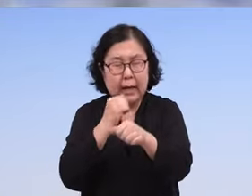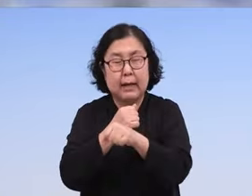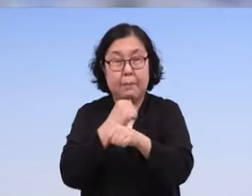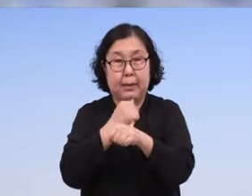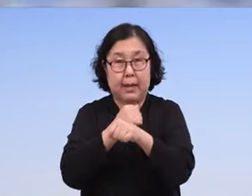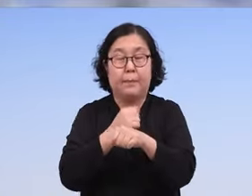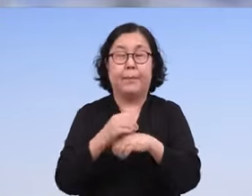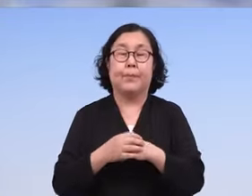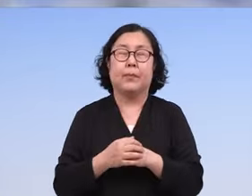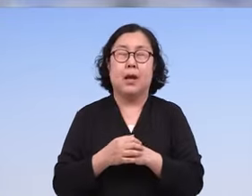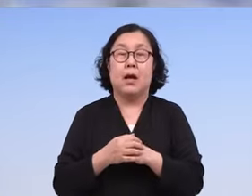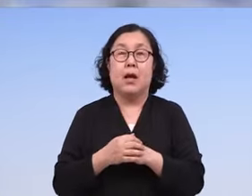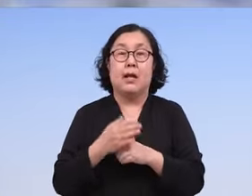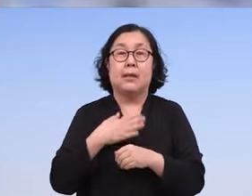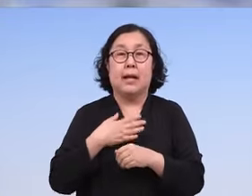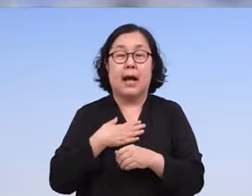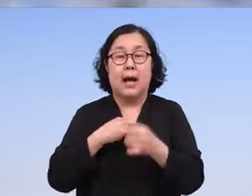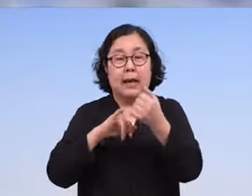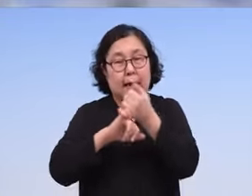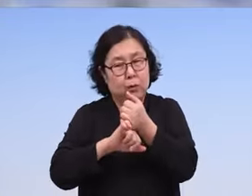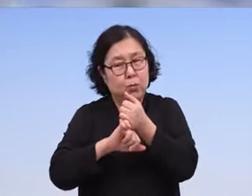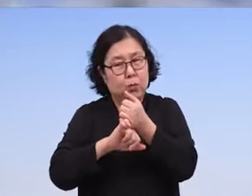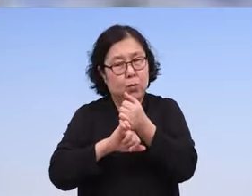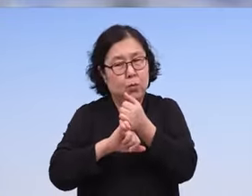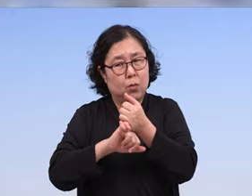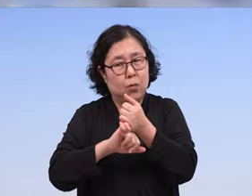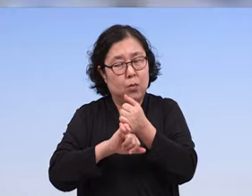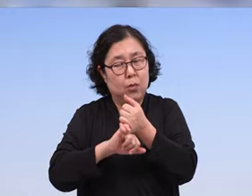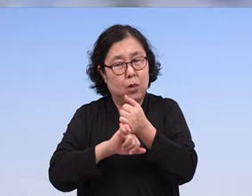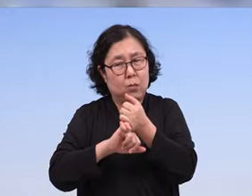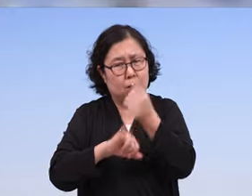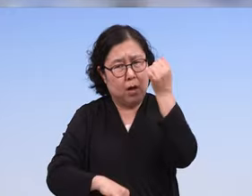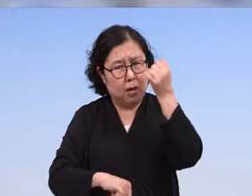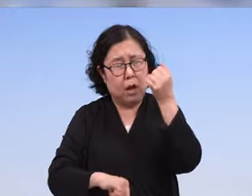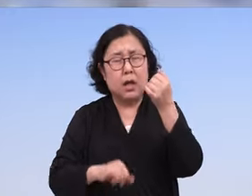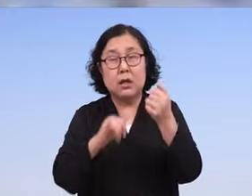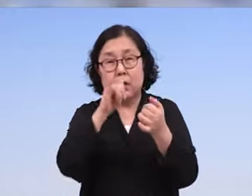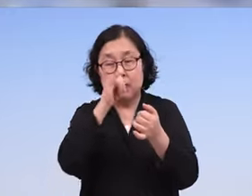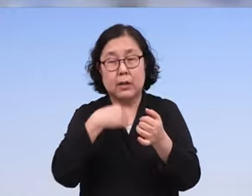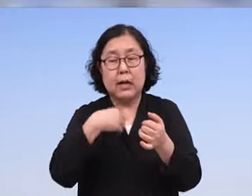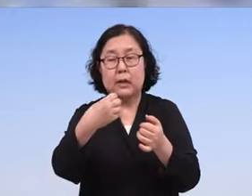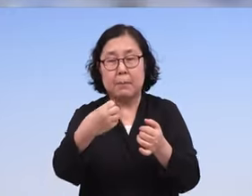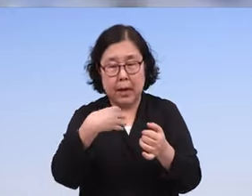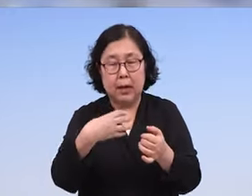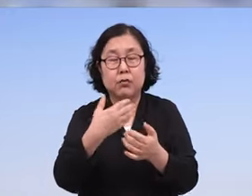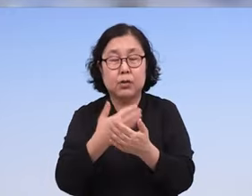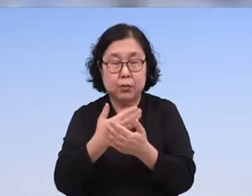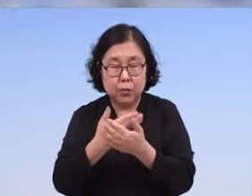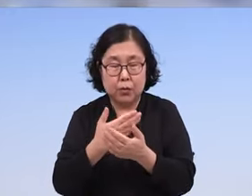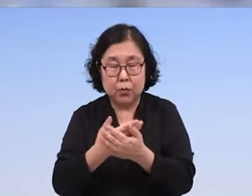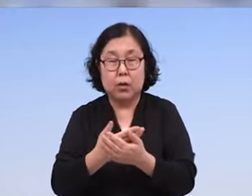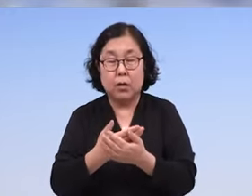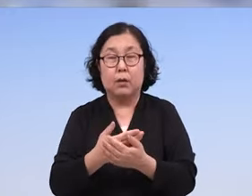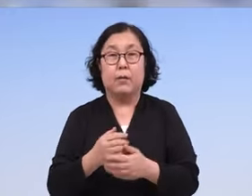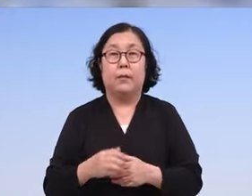합니다. 메일로 부탁하거나 말로 부탁하거나, 내가 혹시 약속했는데 안 지킨 게 있으면 꼭 말을 해달라.